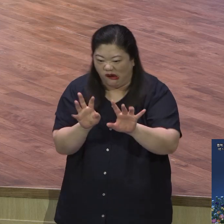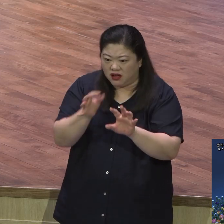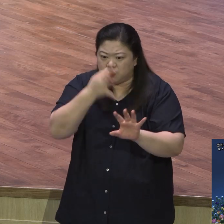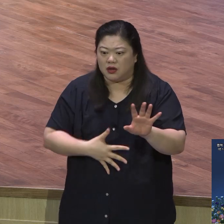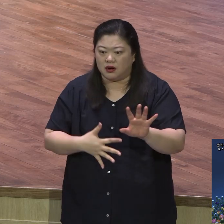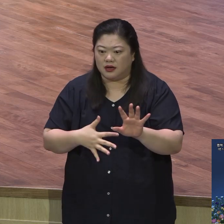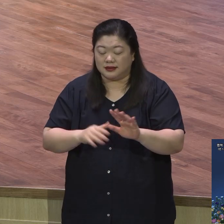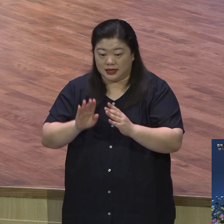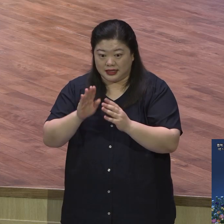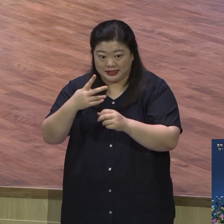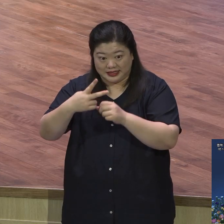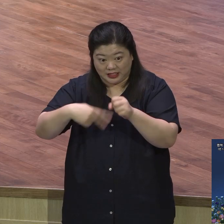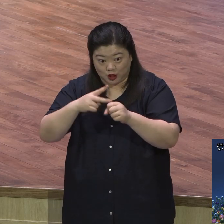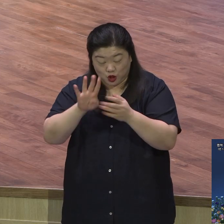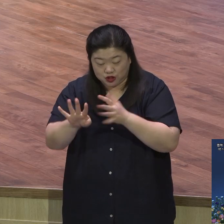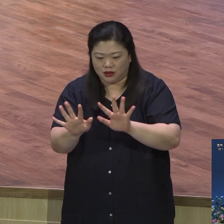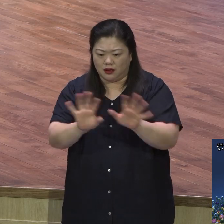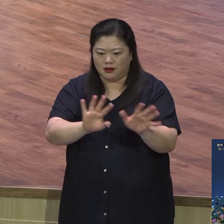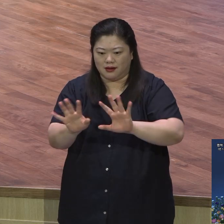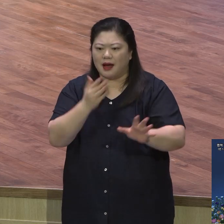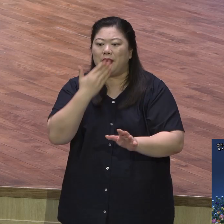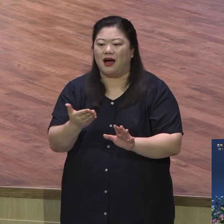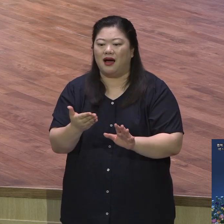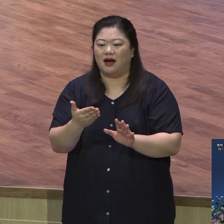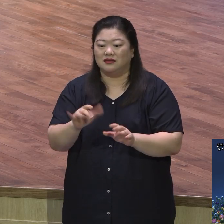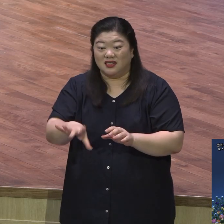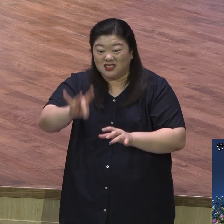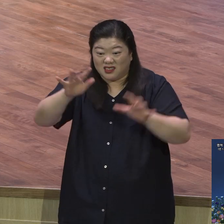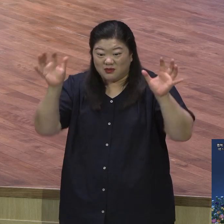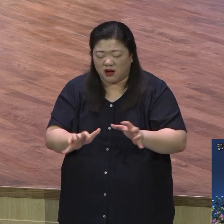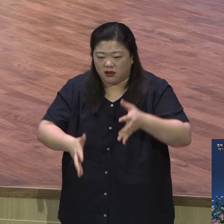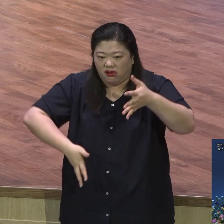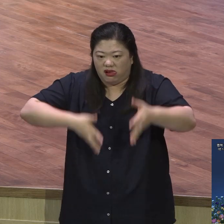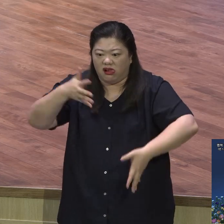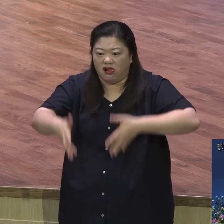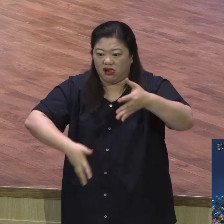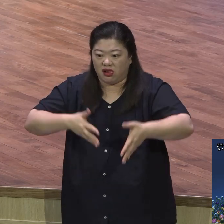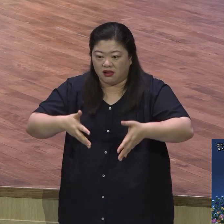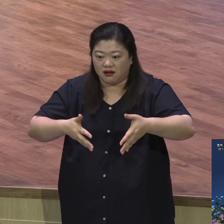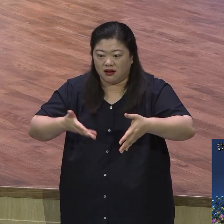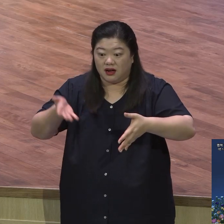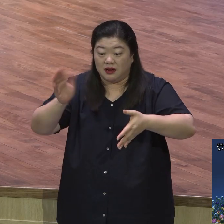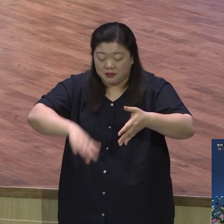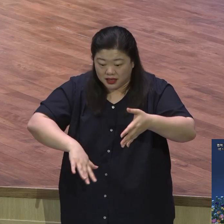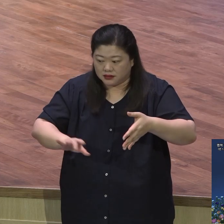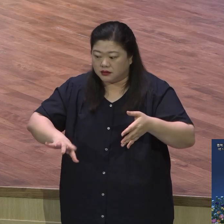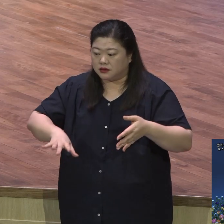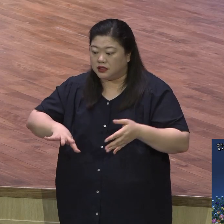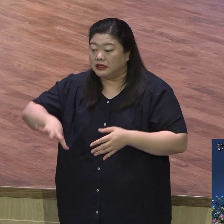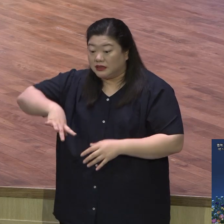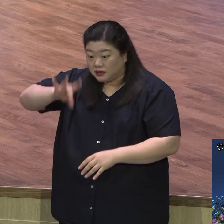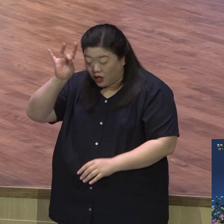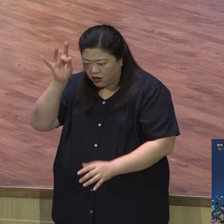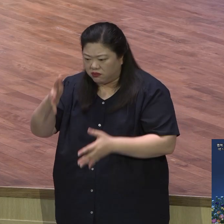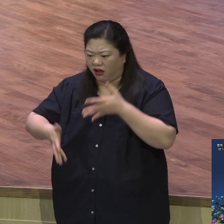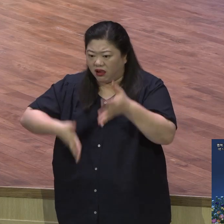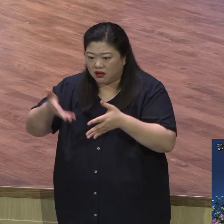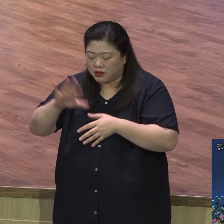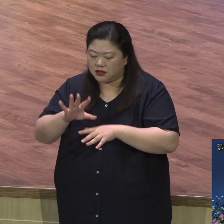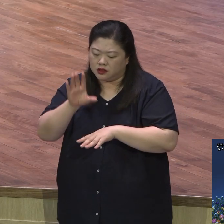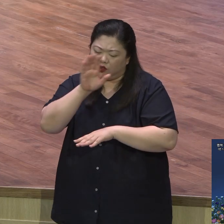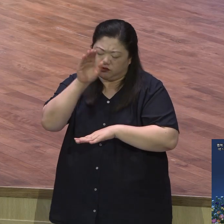군대에 가서 보면. 그런데 이런 오합지졸들이 말해요. 이 훈련의 시간을 거치면서